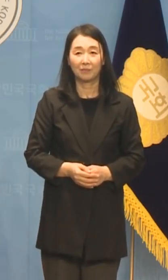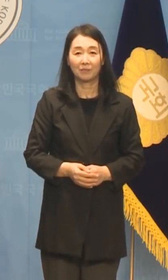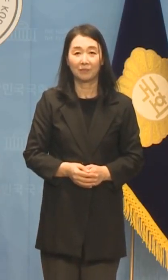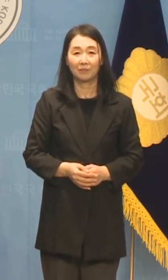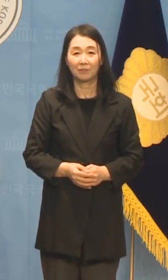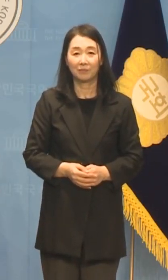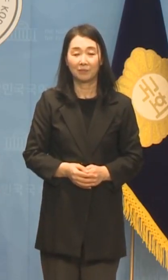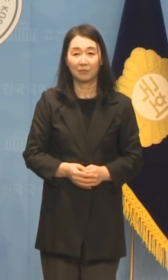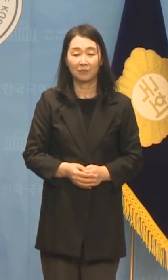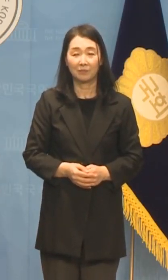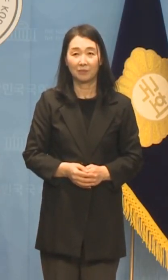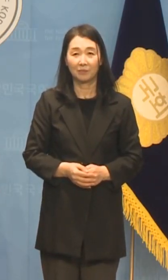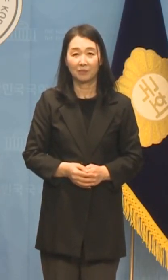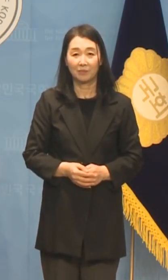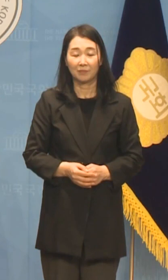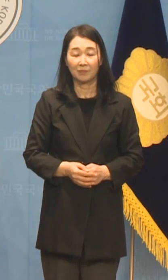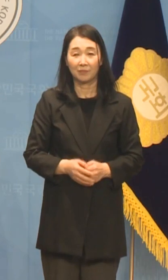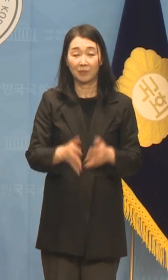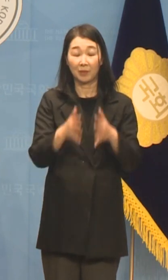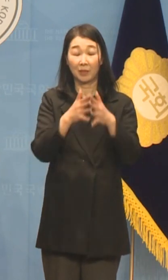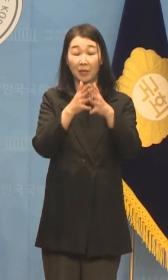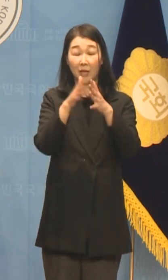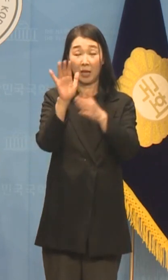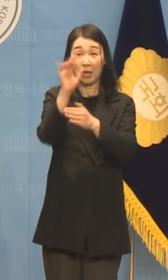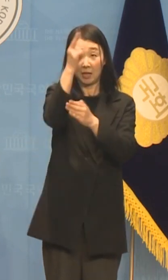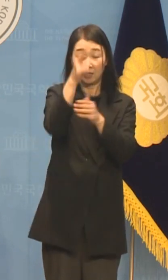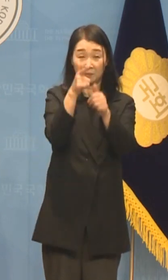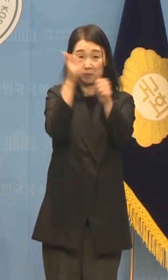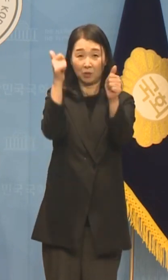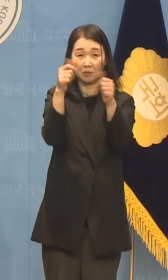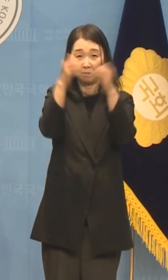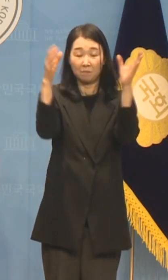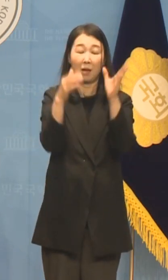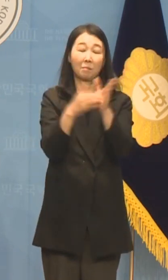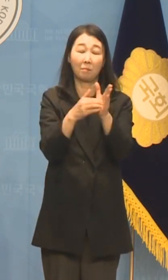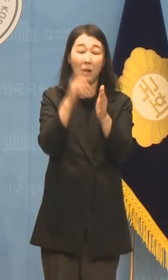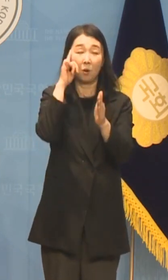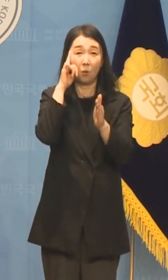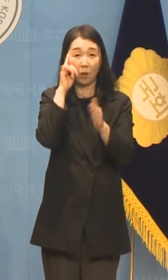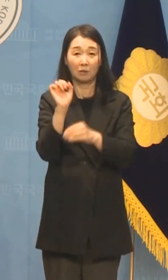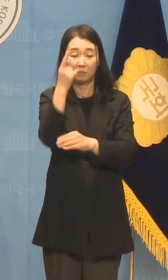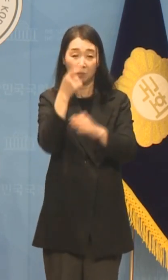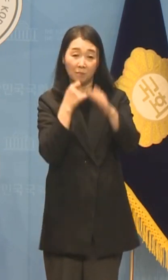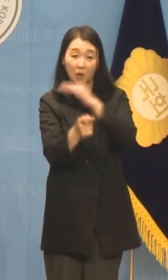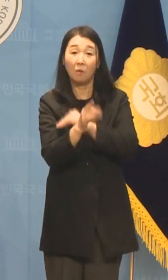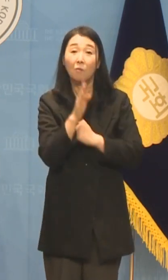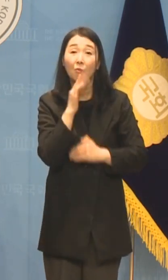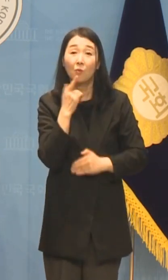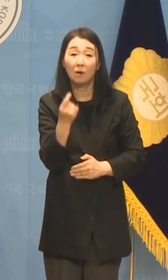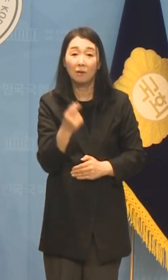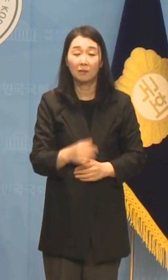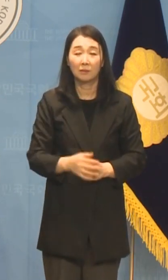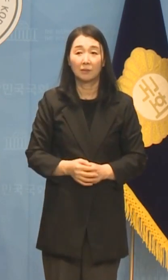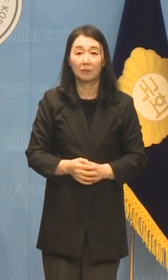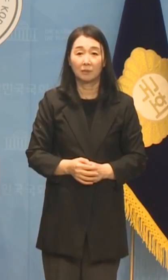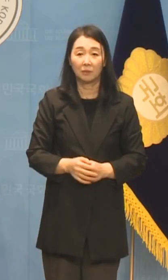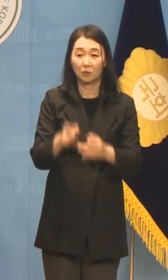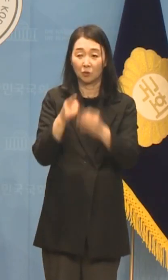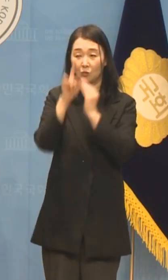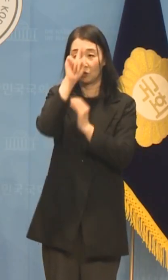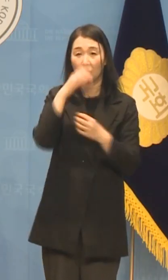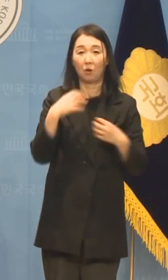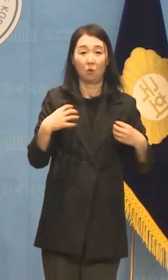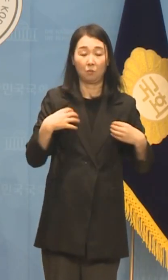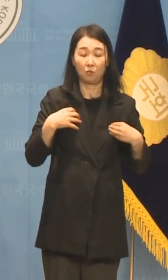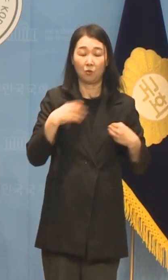아파트 헬기 일부러 격추당하고 그 빌미로 계엄하려 했습니까? 윤석열